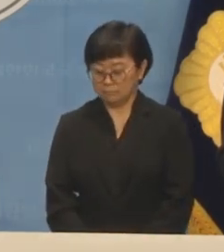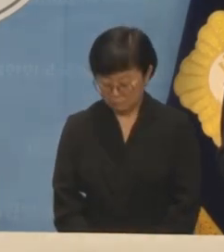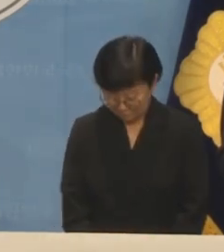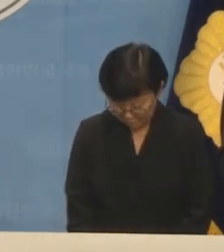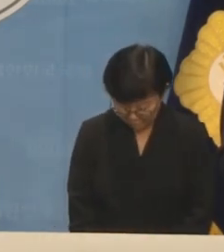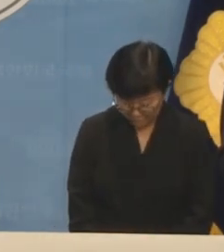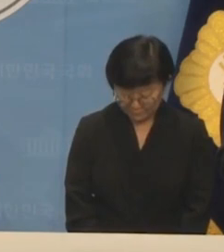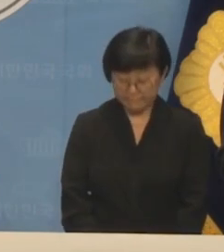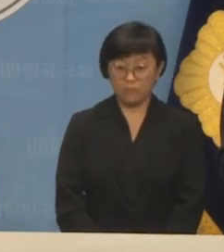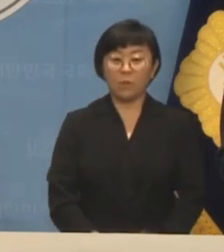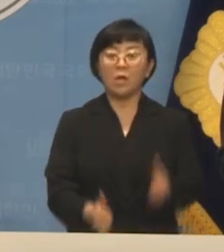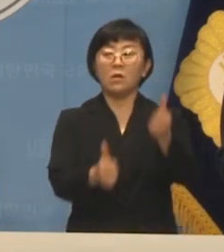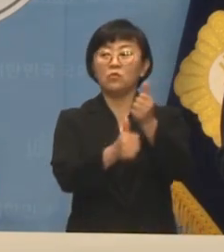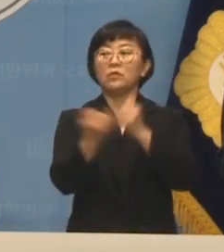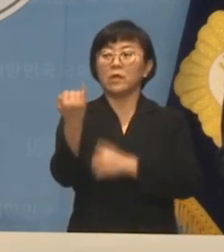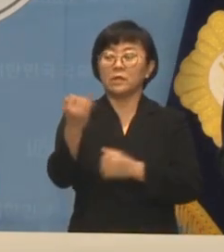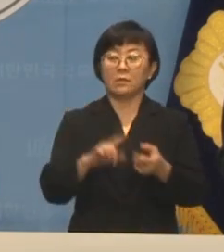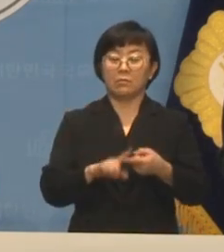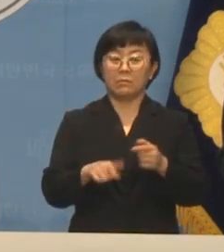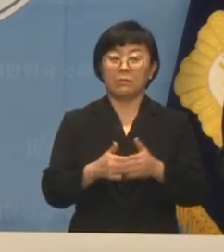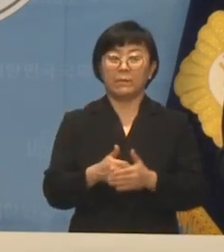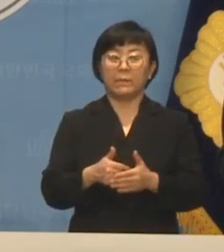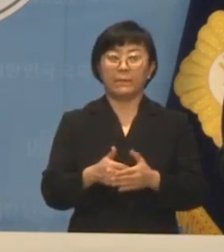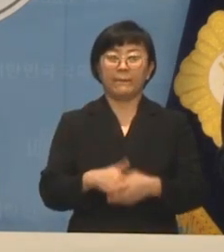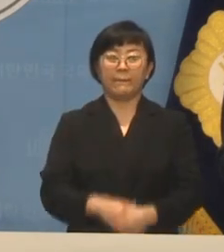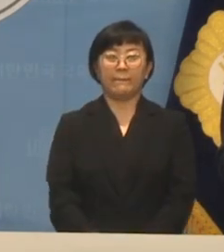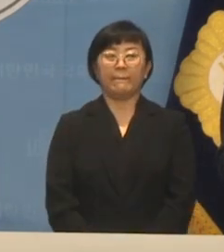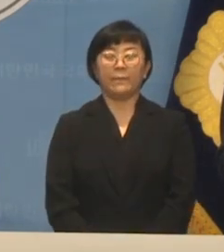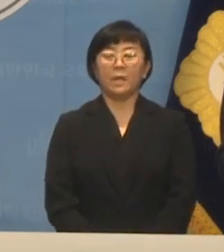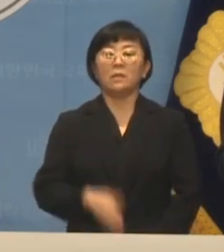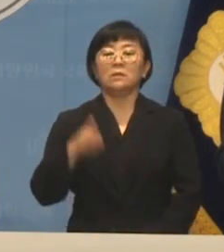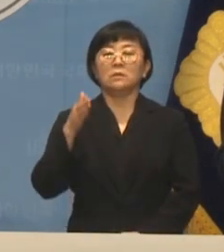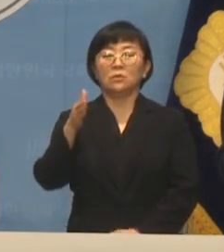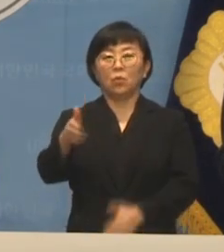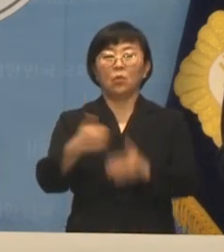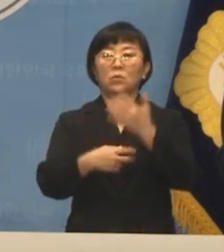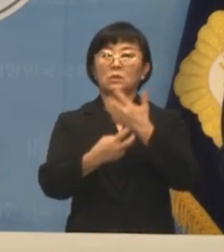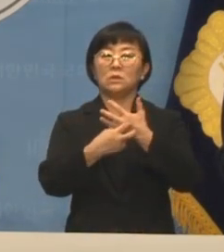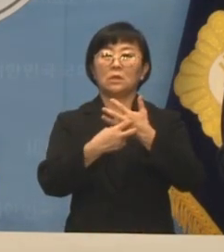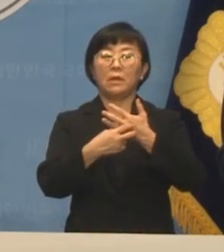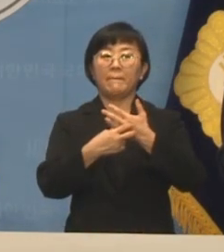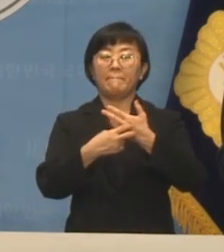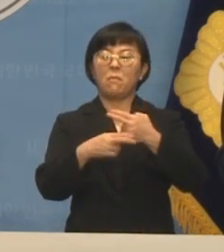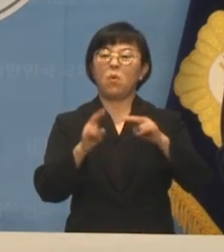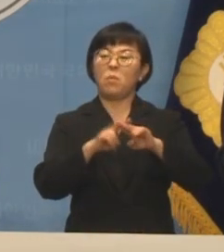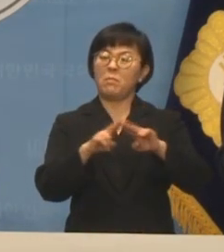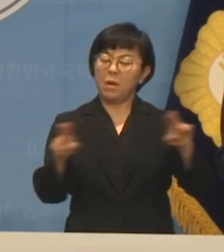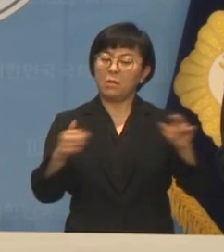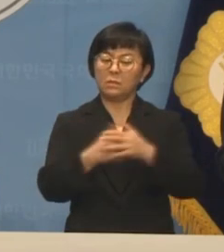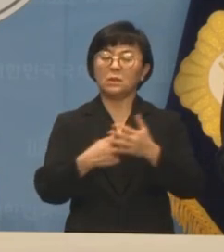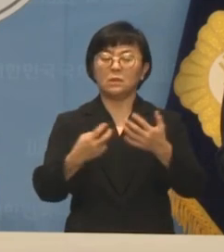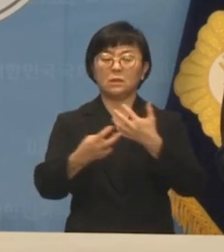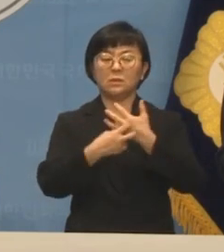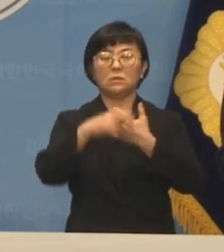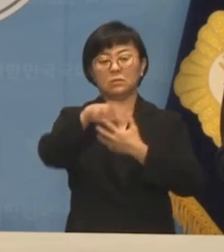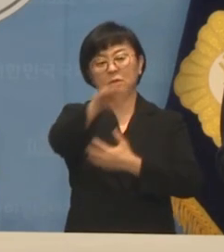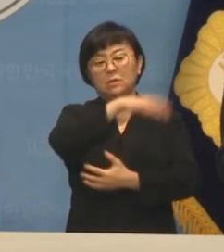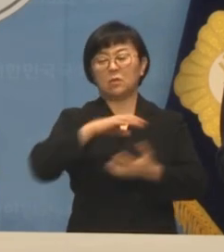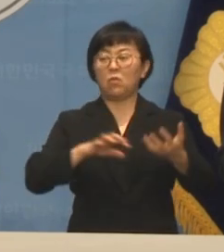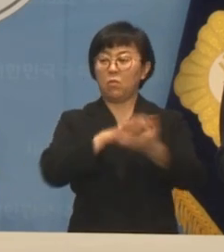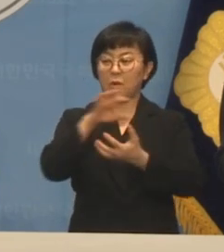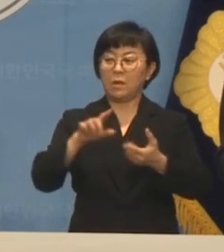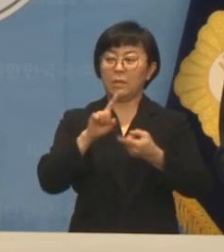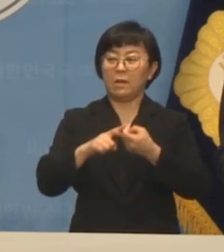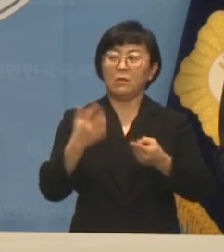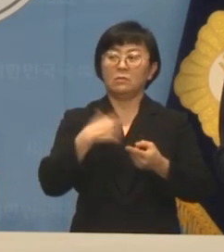네, 박민숙 부위원장님께서도 전공의 파업으로 인한 의료 현장의 혼란에 대한 우려